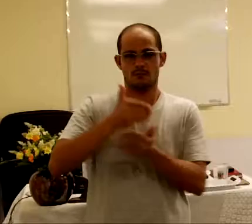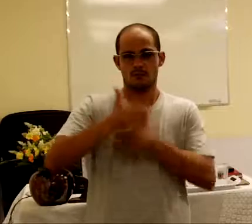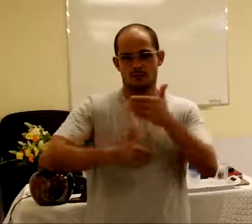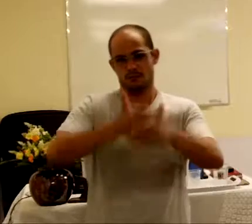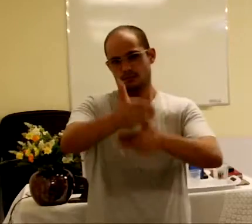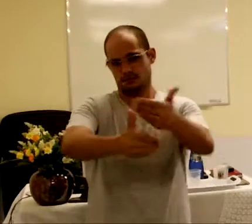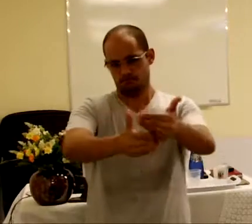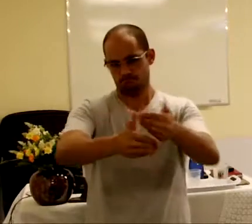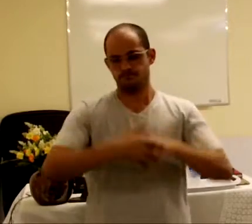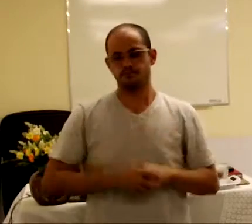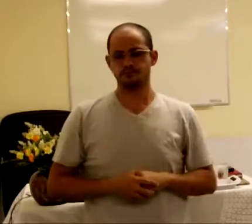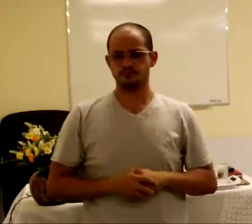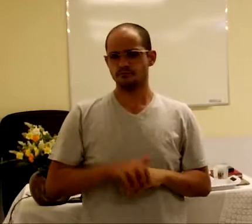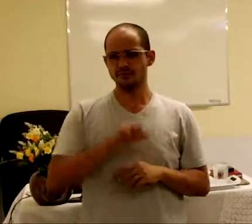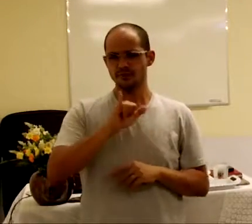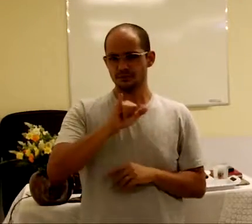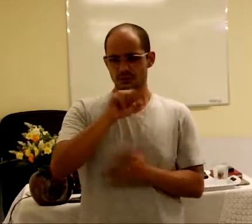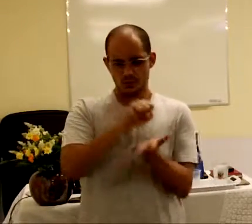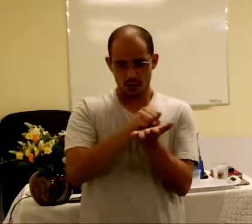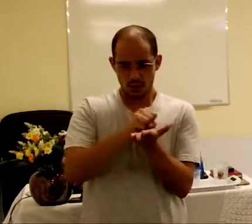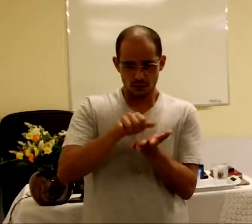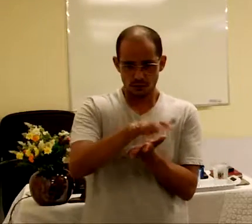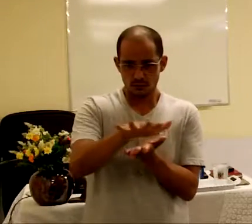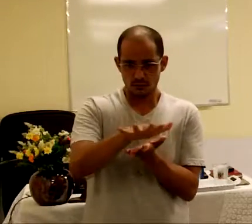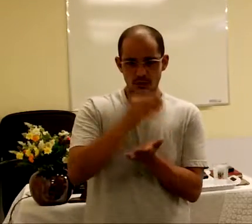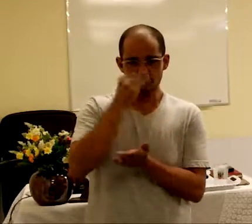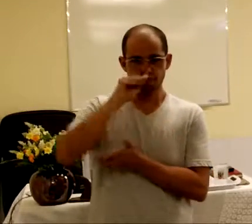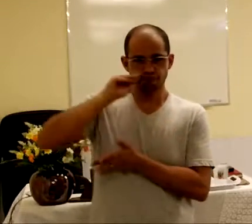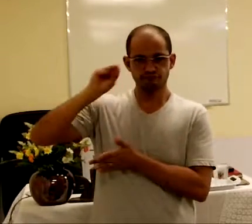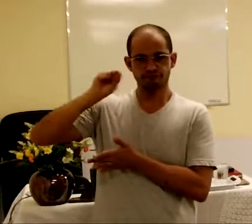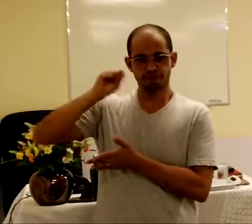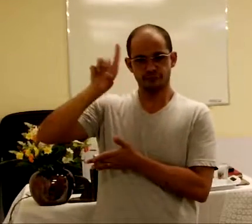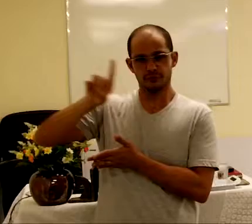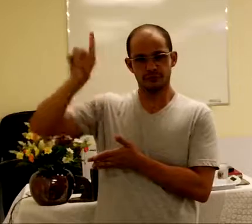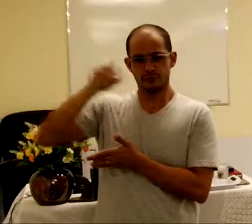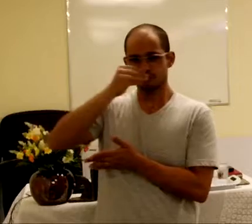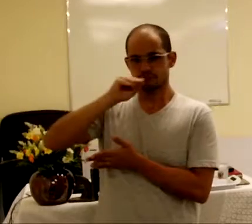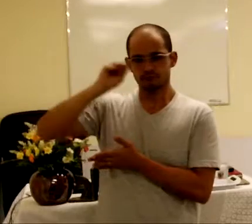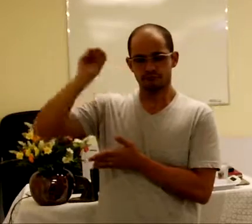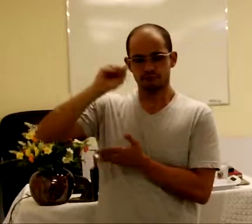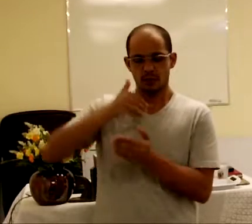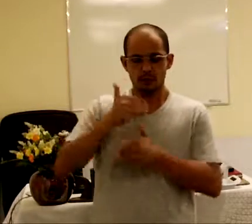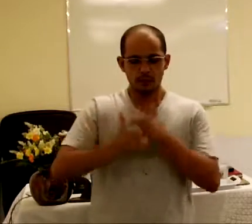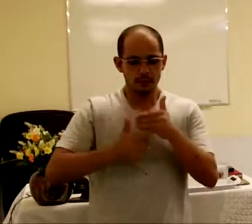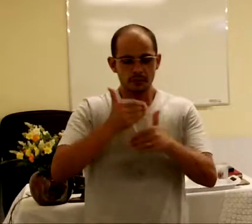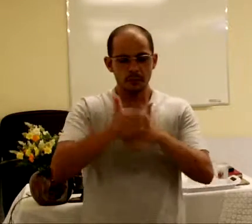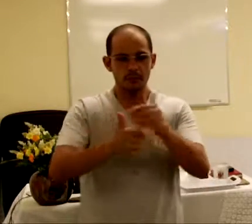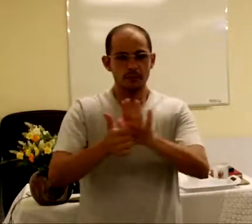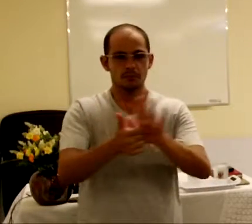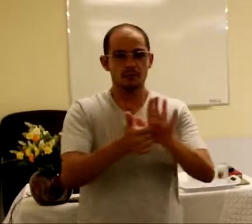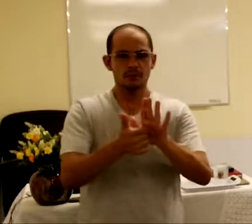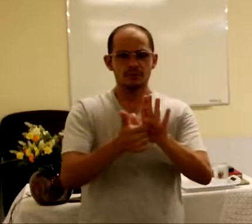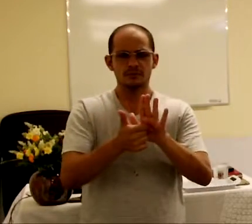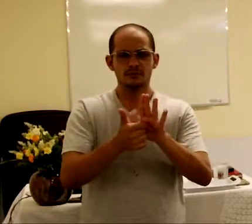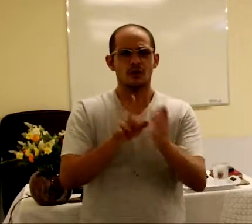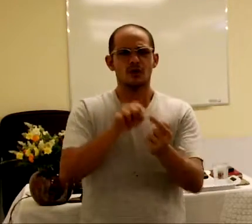Porque se a doutrina espírita não considera Deus, tudo que ela desenvolve em seguida tudo que ela apresenta não tem